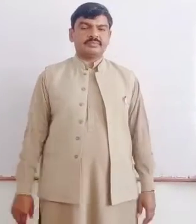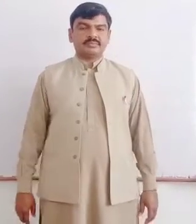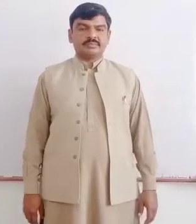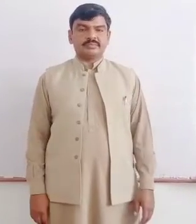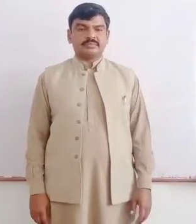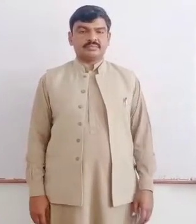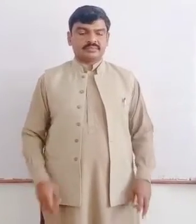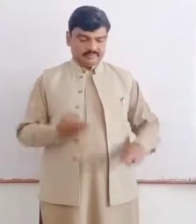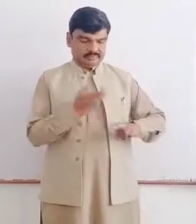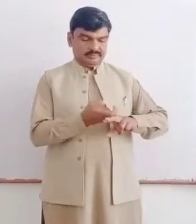धार,